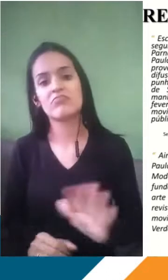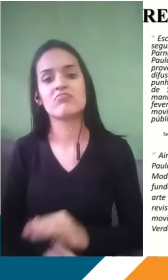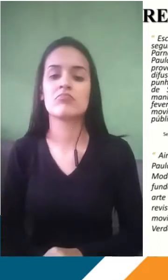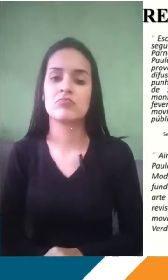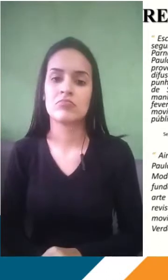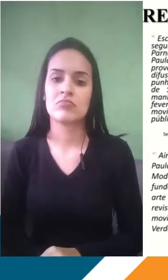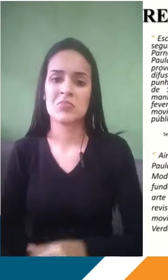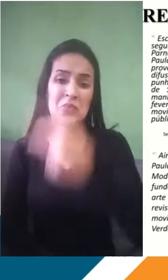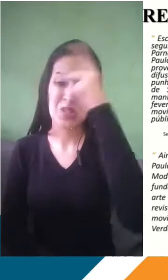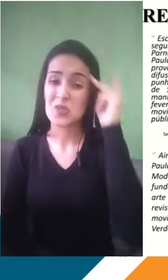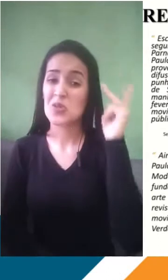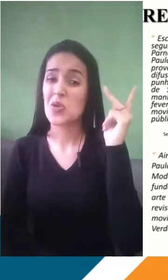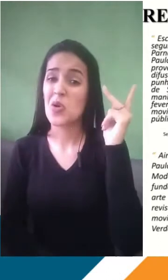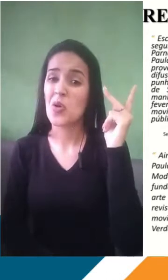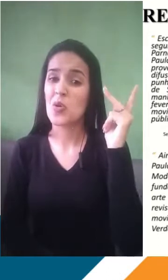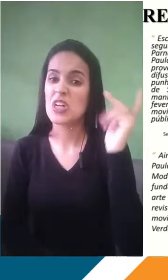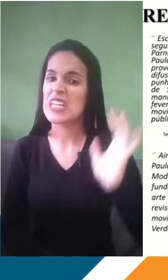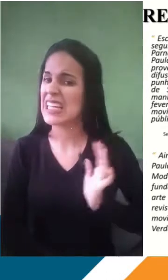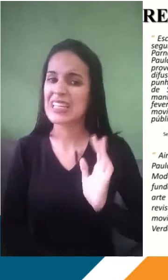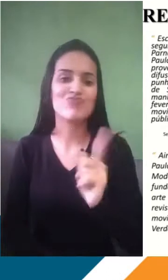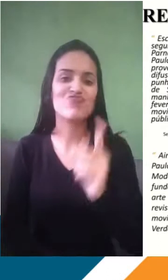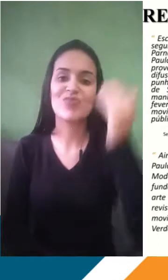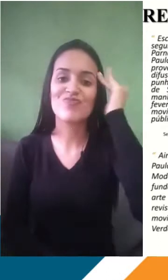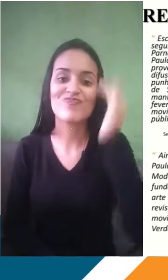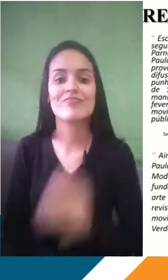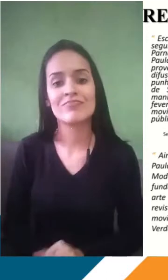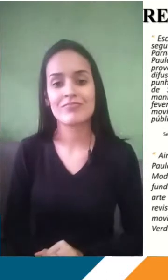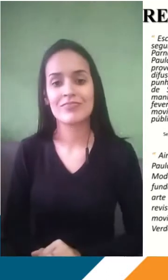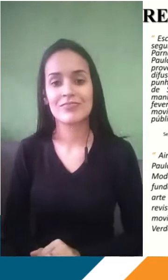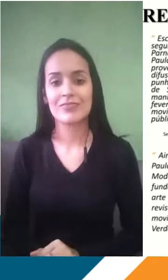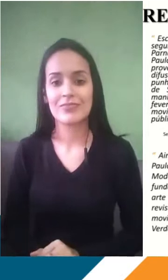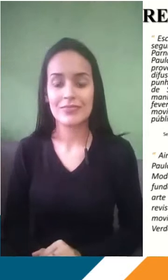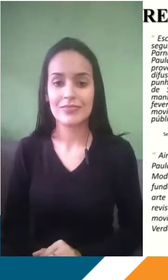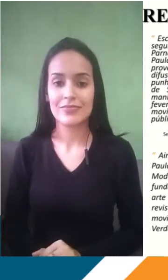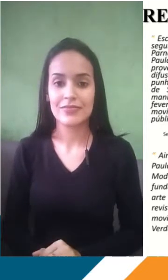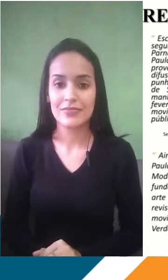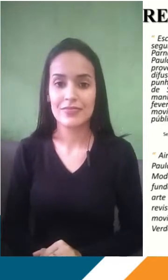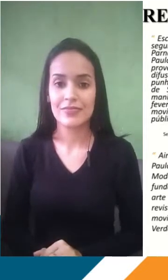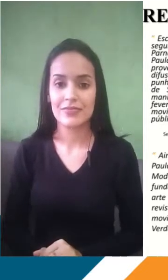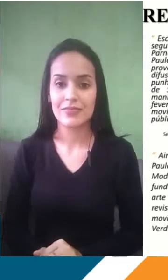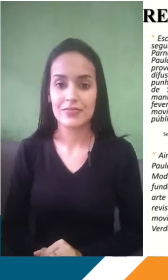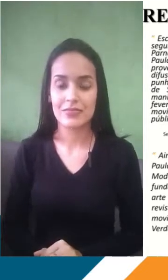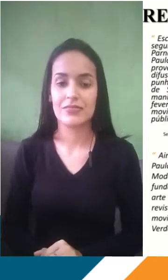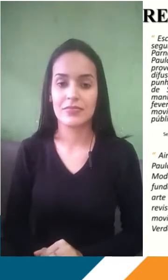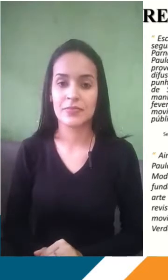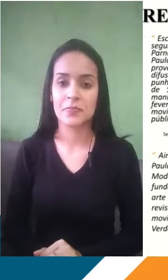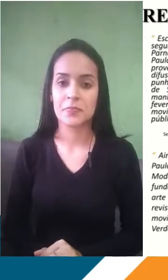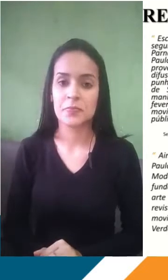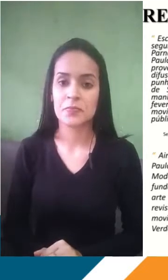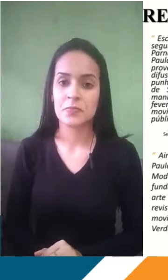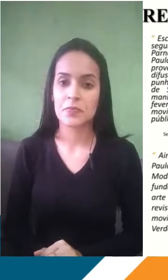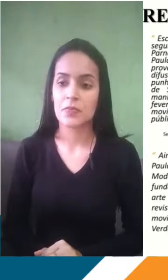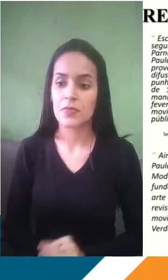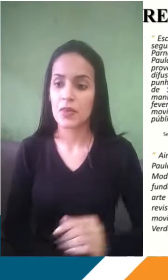paulista. Ainda que pouco aceito pela elite conservadora de São Paulo e recebendo inúmeras críticas, a Semana